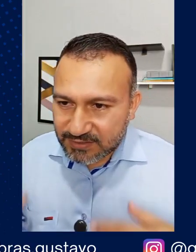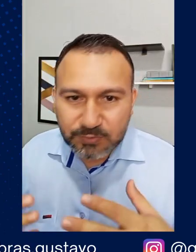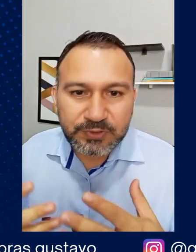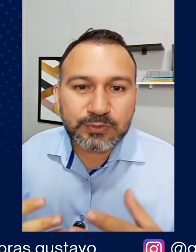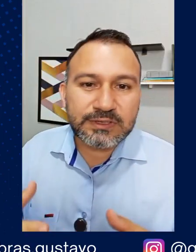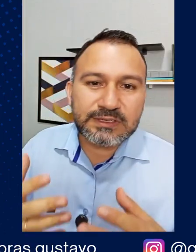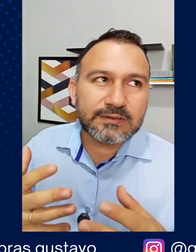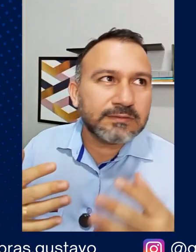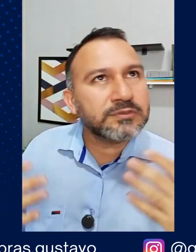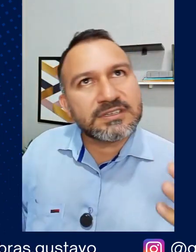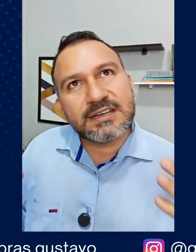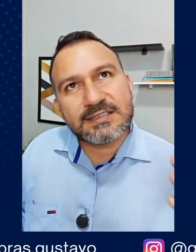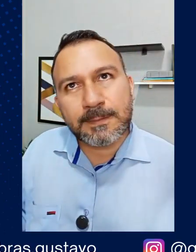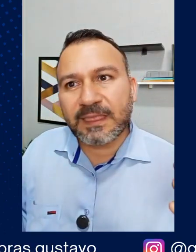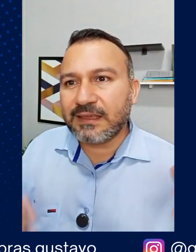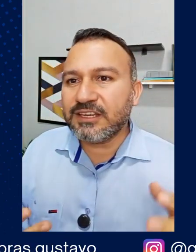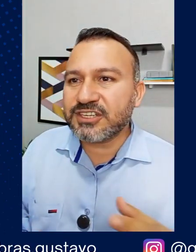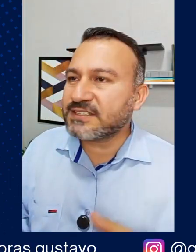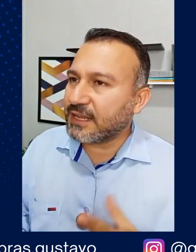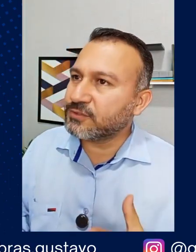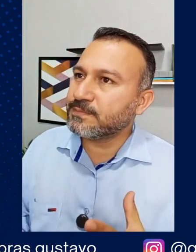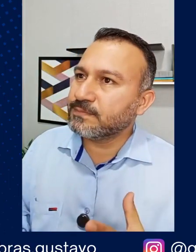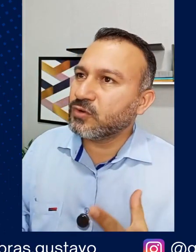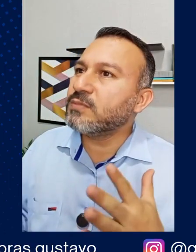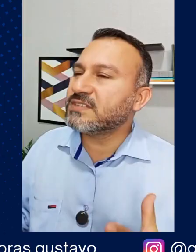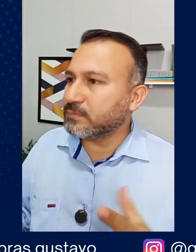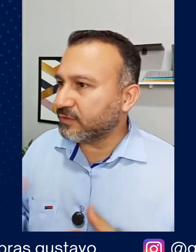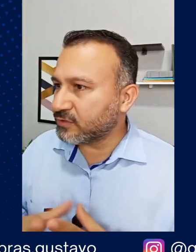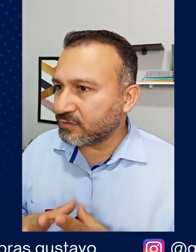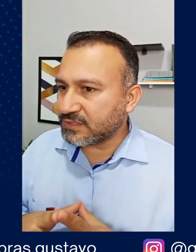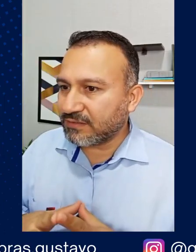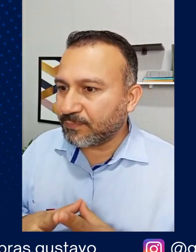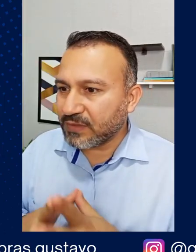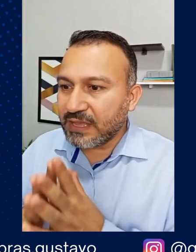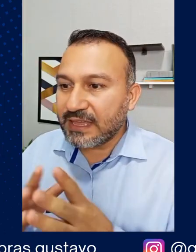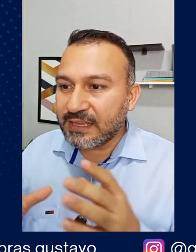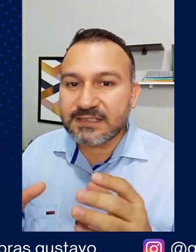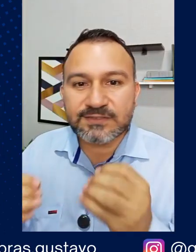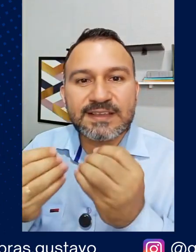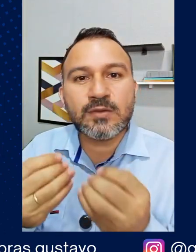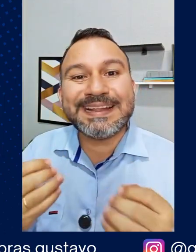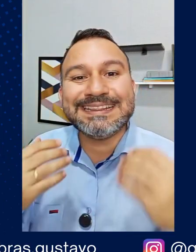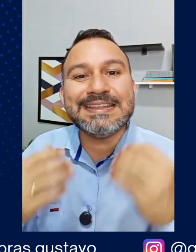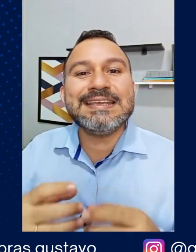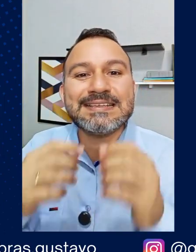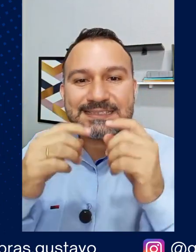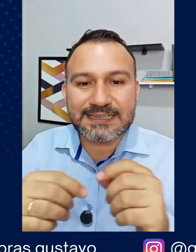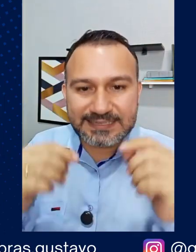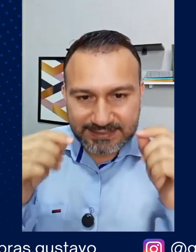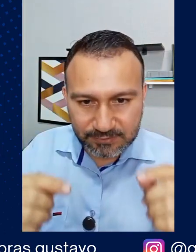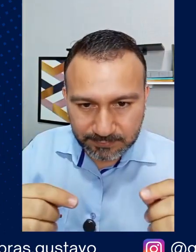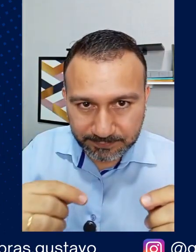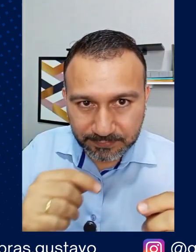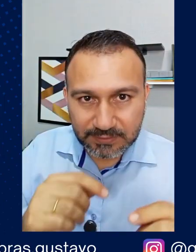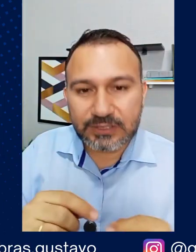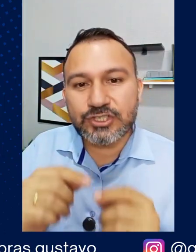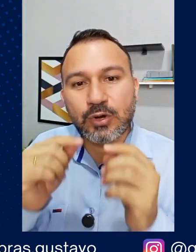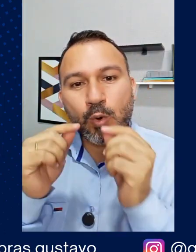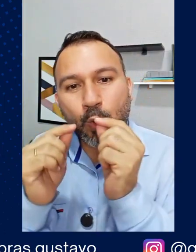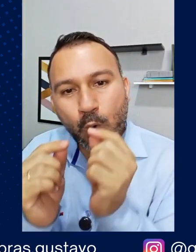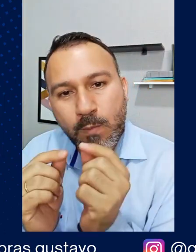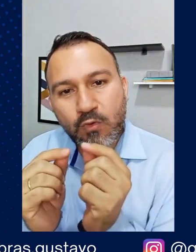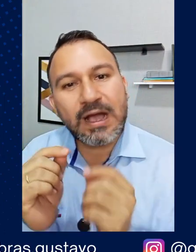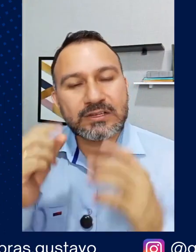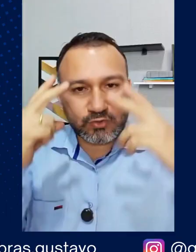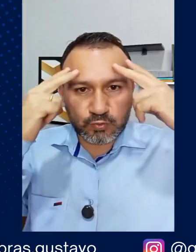Eles são muito, vamos dizer assim, engessados. Como assim, professor Gustavo? Eles fazem uma descrição